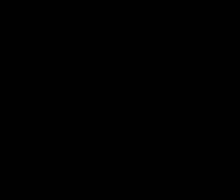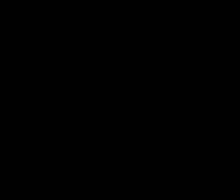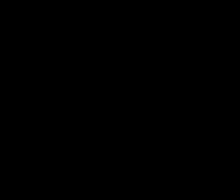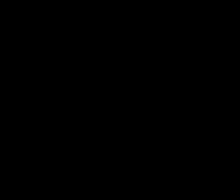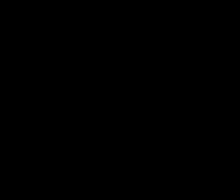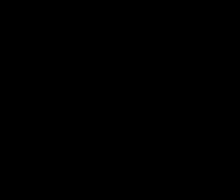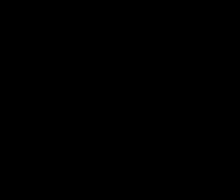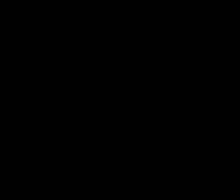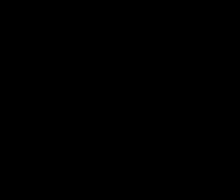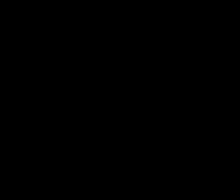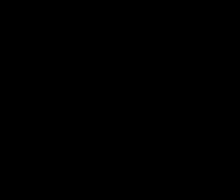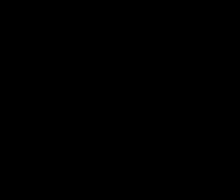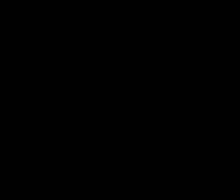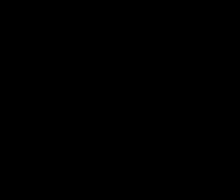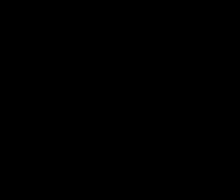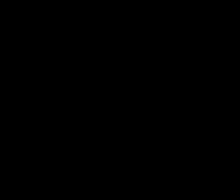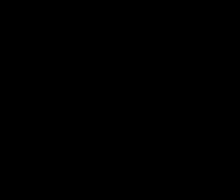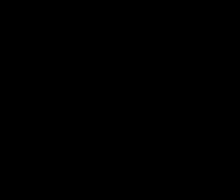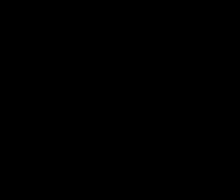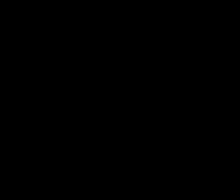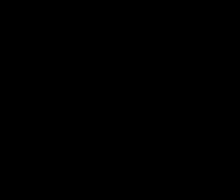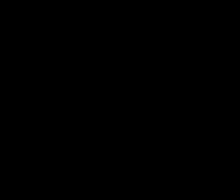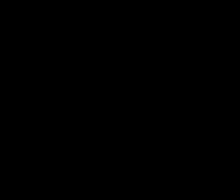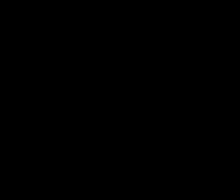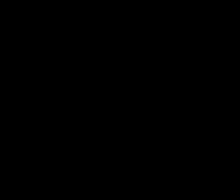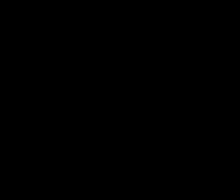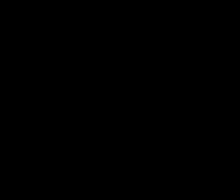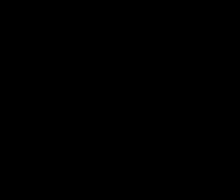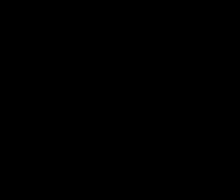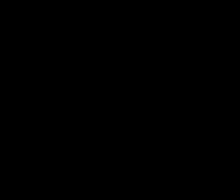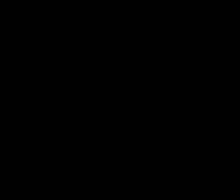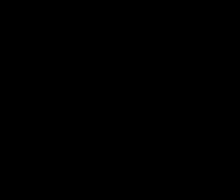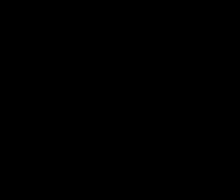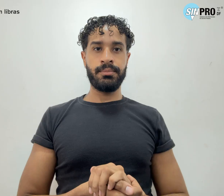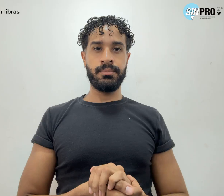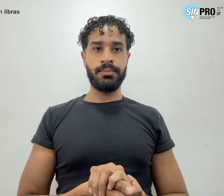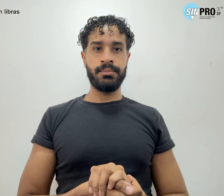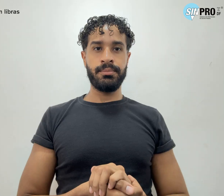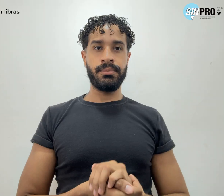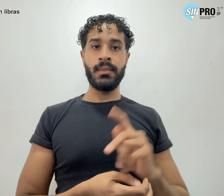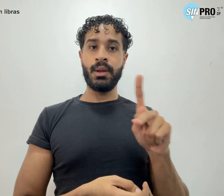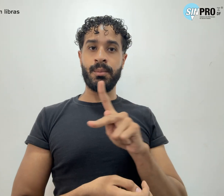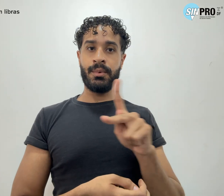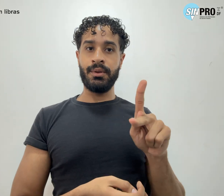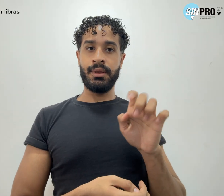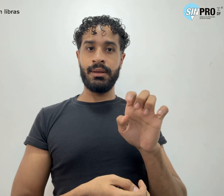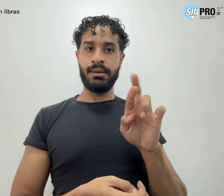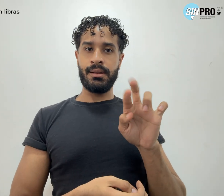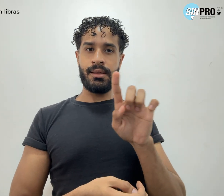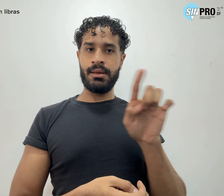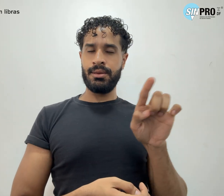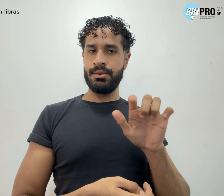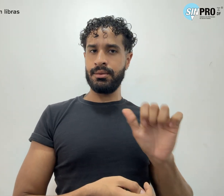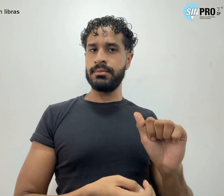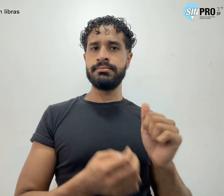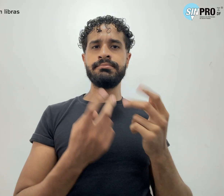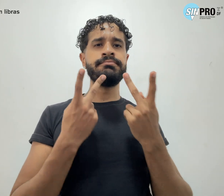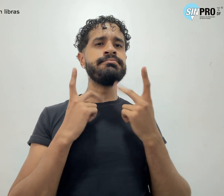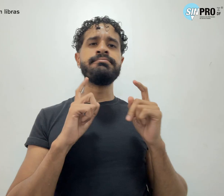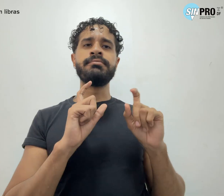Para a professora Edileuza Fernandes Silva, levar o movimento sindical e a